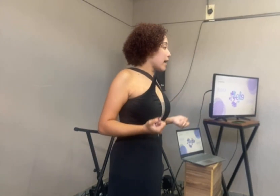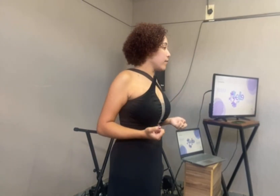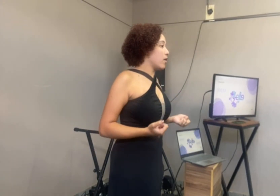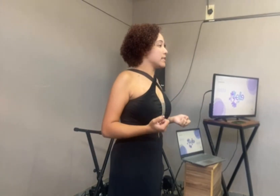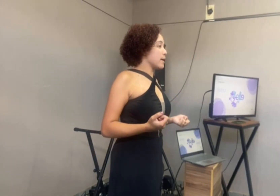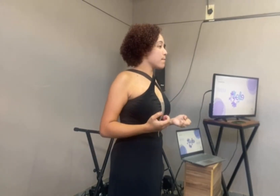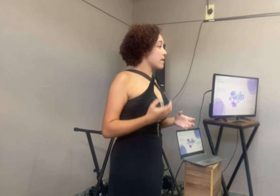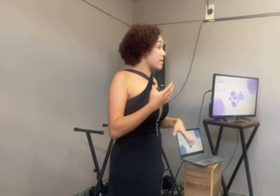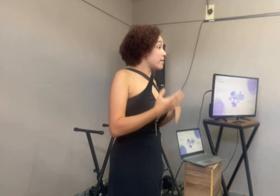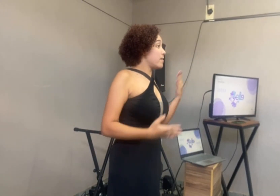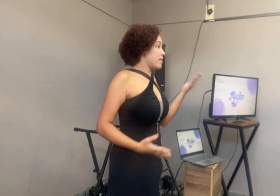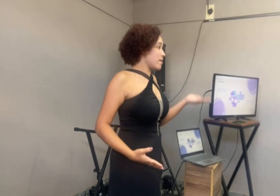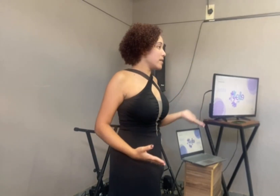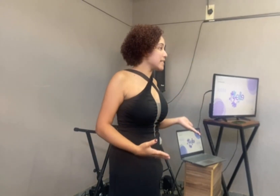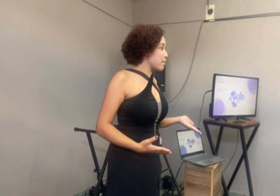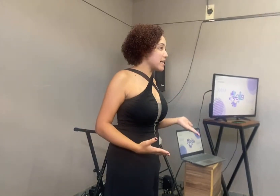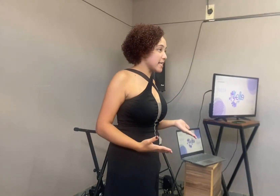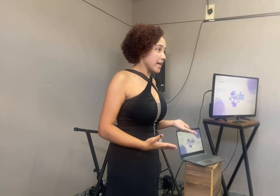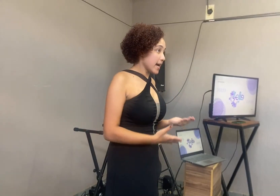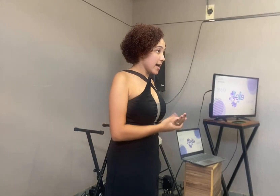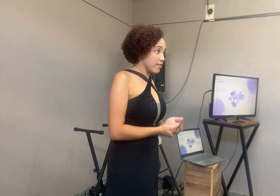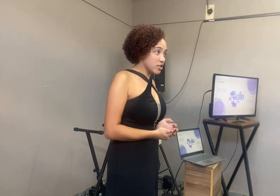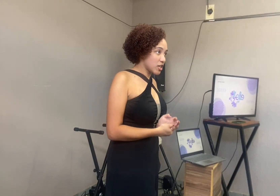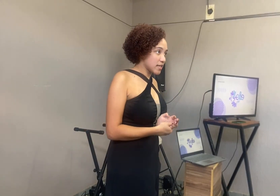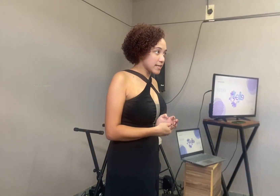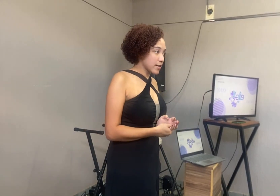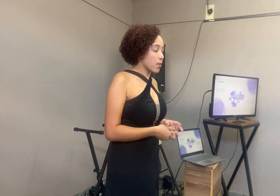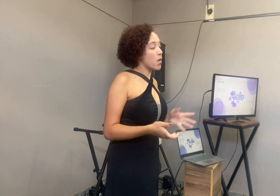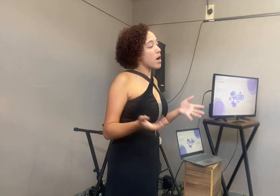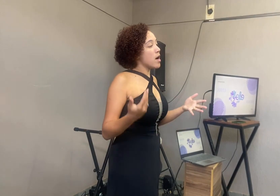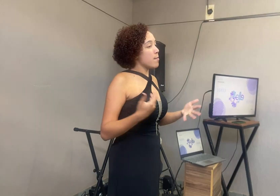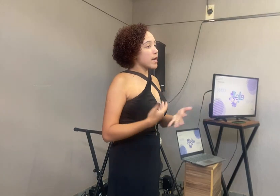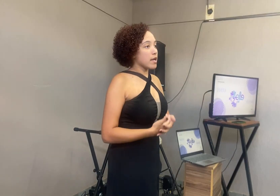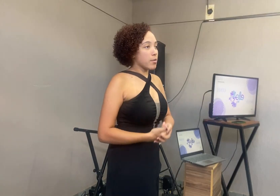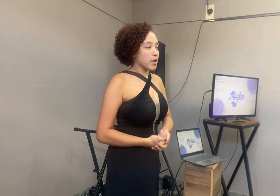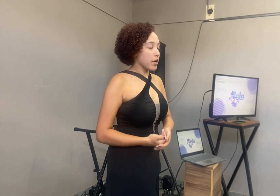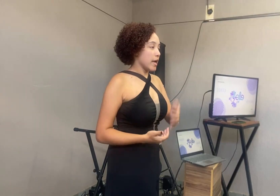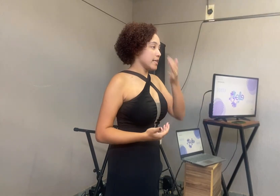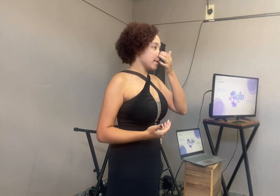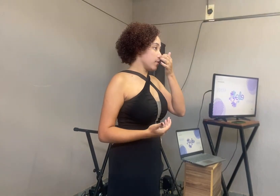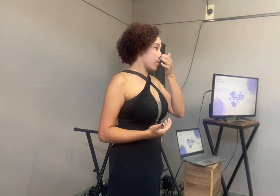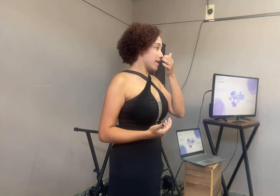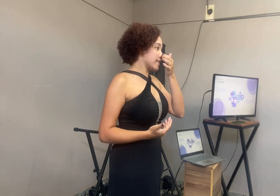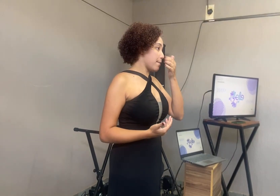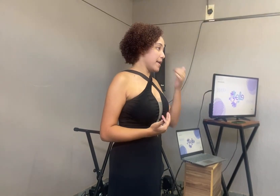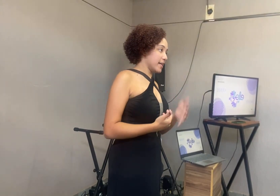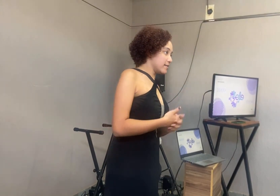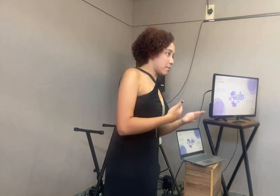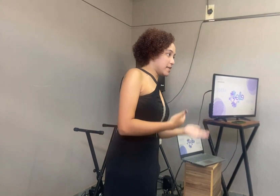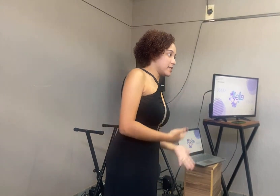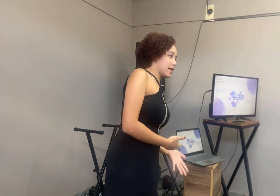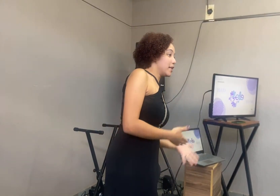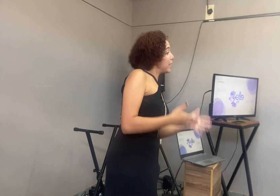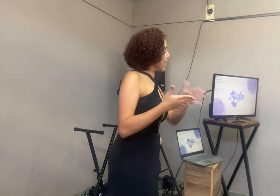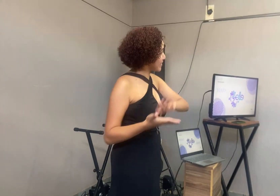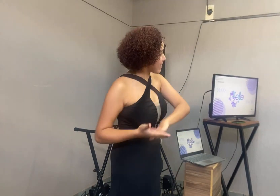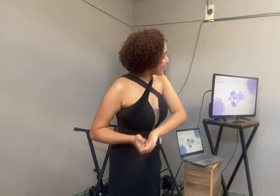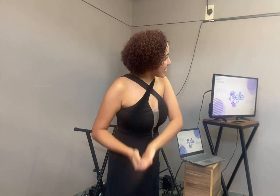favorável até para estabelecer a evangelização. Para quem não me conhece, meu nome é Isabela, atualmente